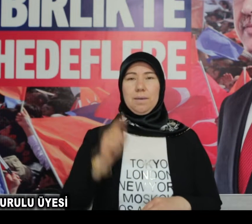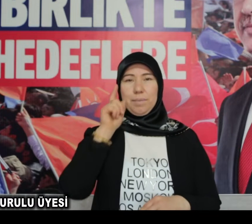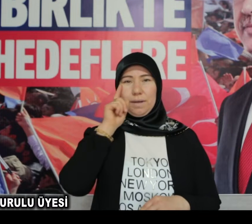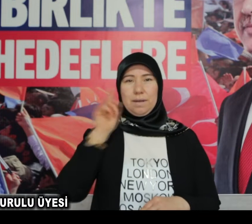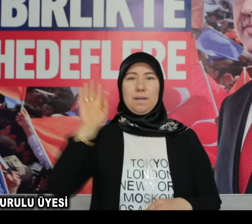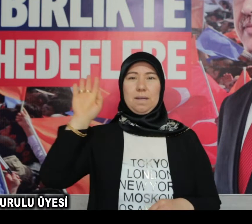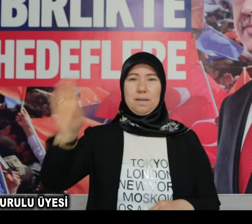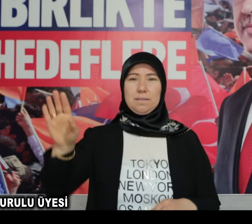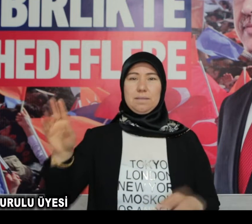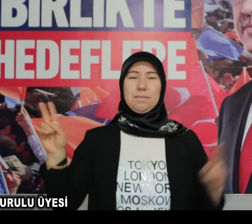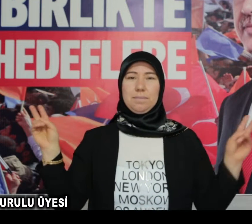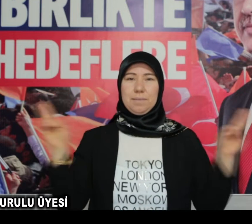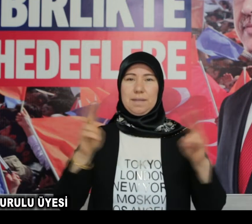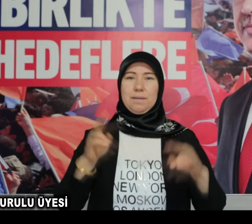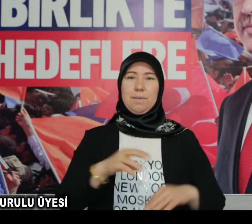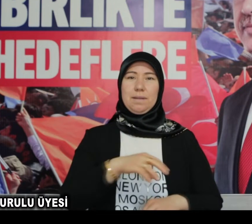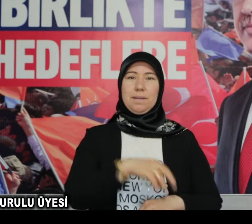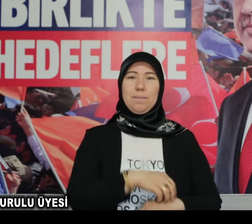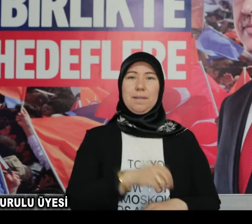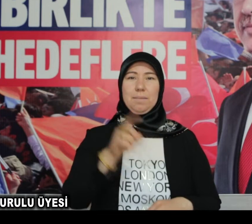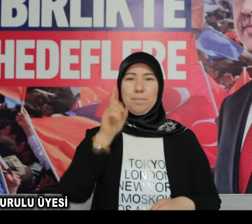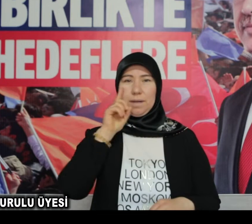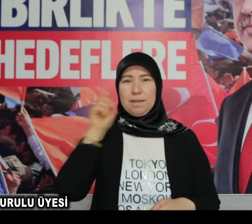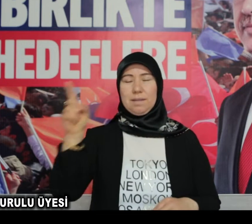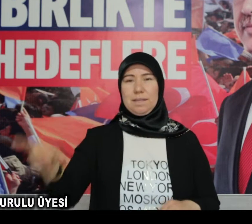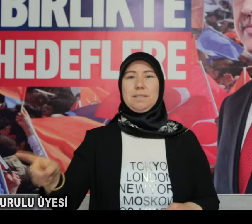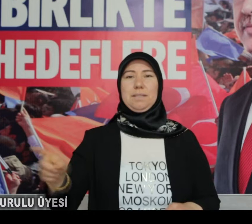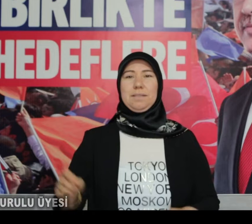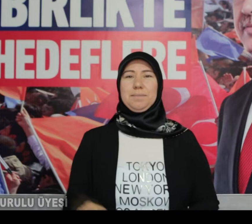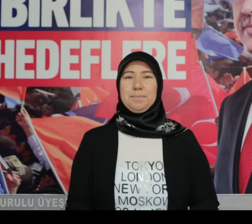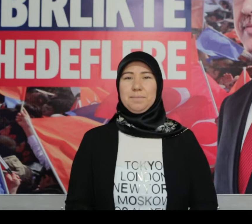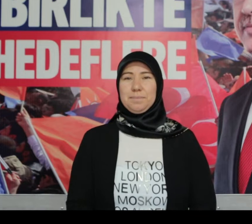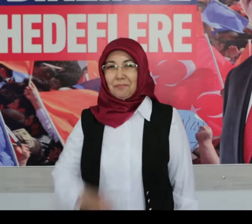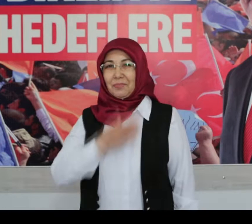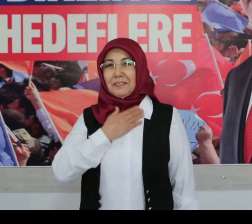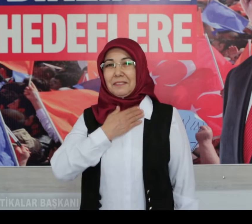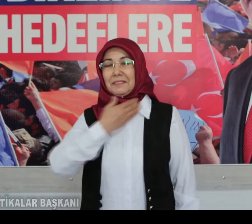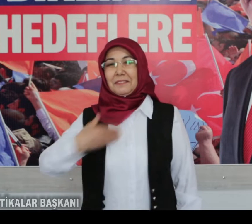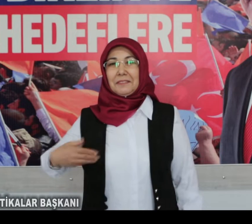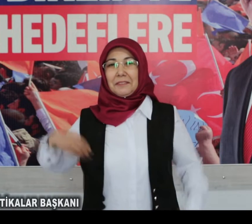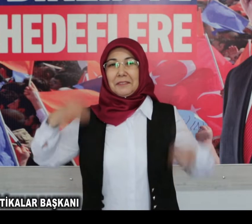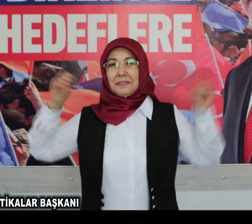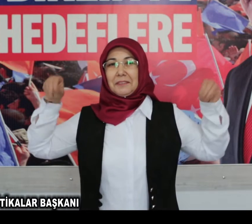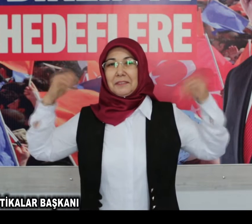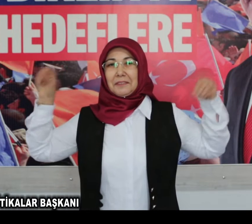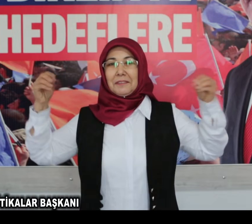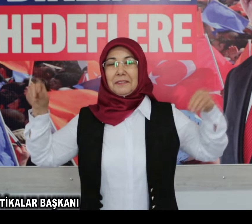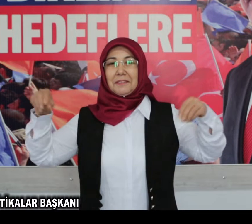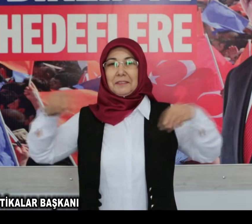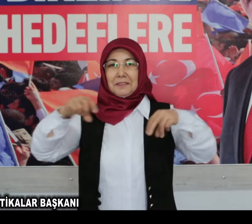hizmetkarlar. Baka kalsın halka tepeden bakanlar. Tevazuyla